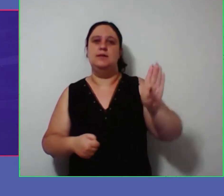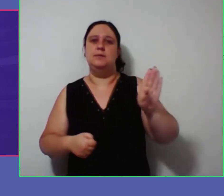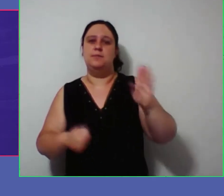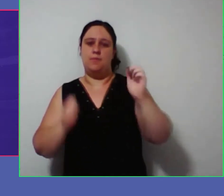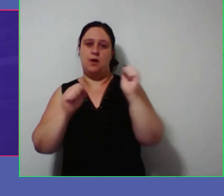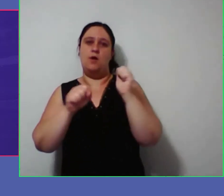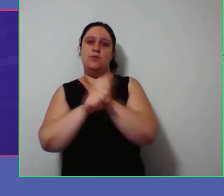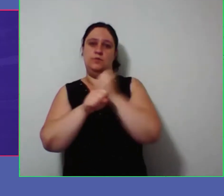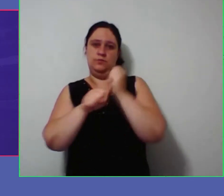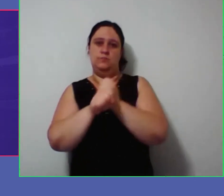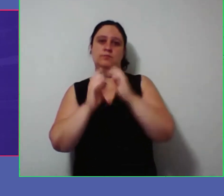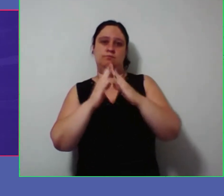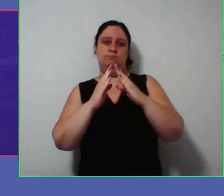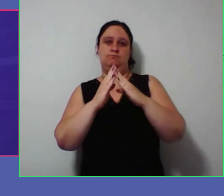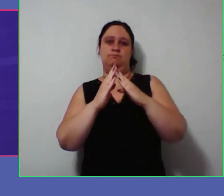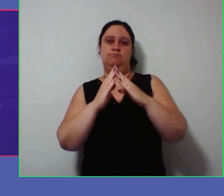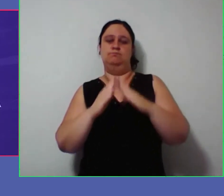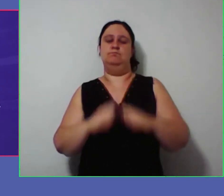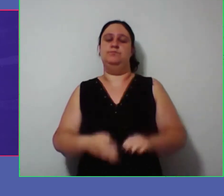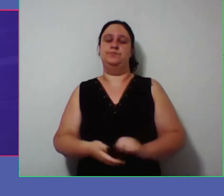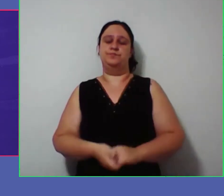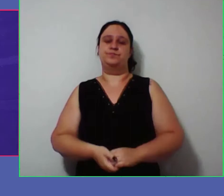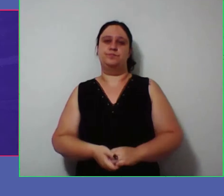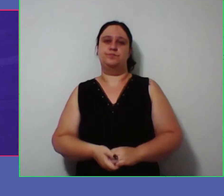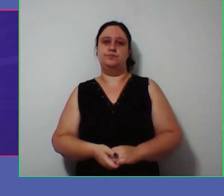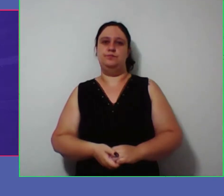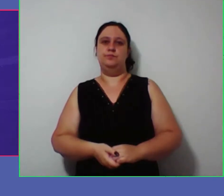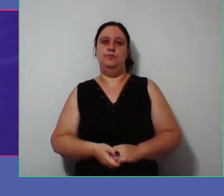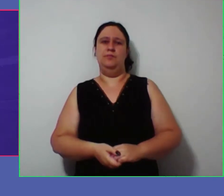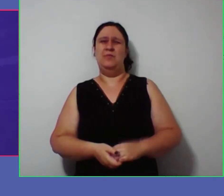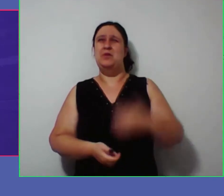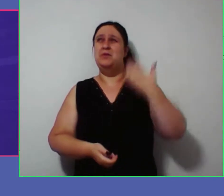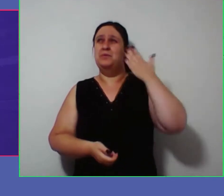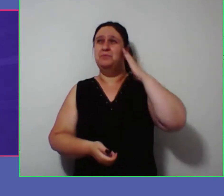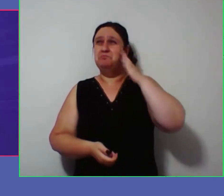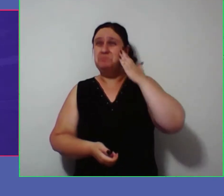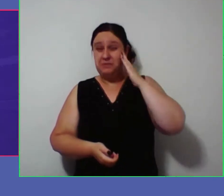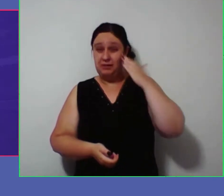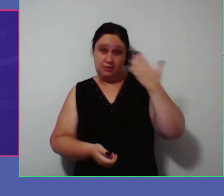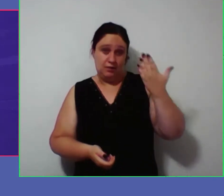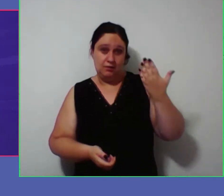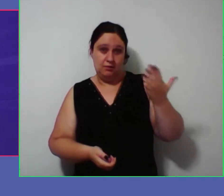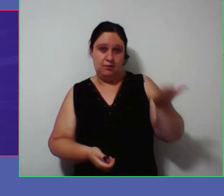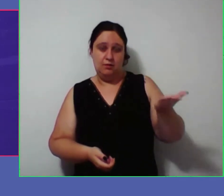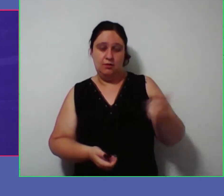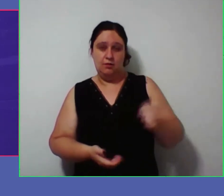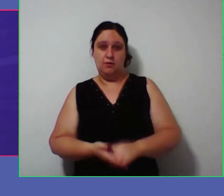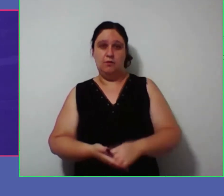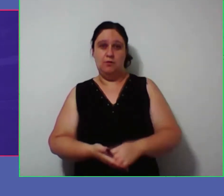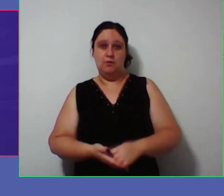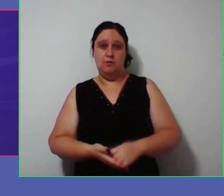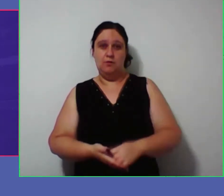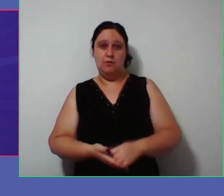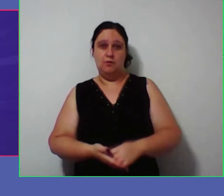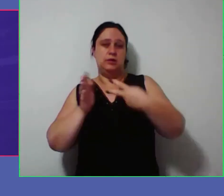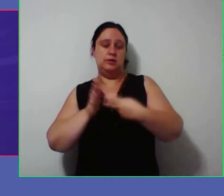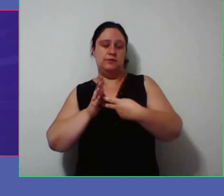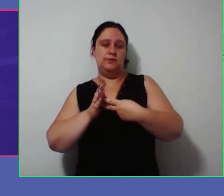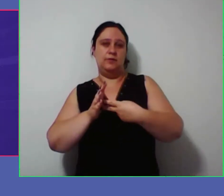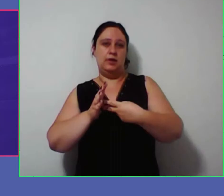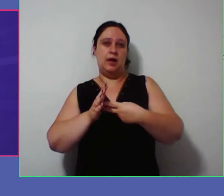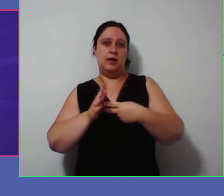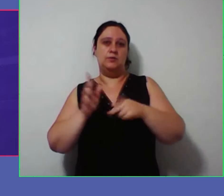edifício, tá? Não sei se vocês me entenderam, mas esse é o significado do fundamento da